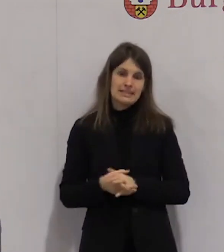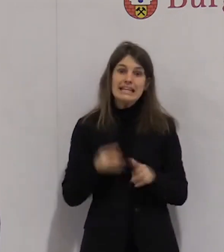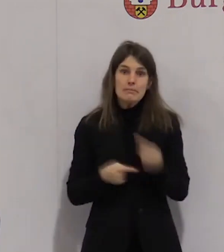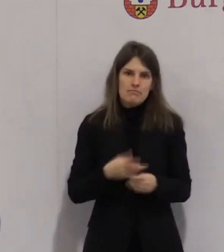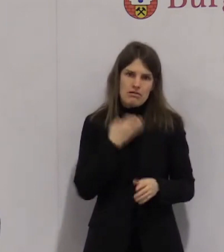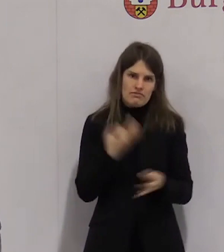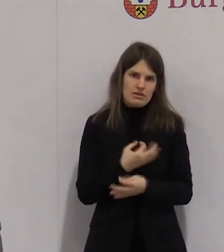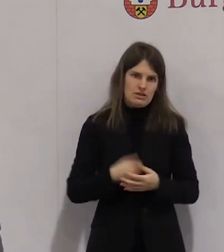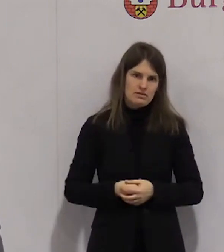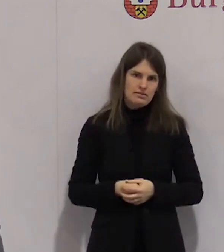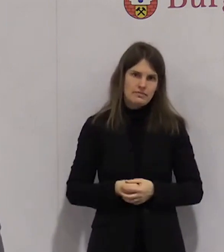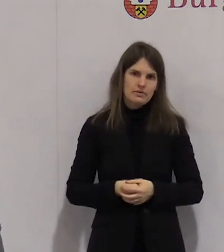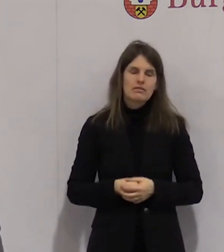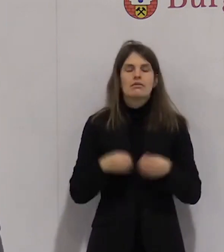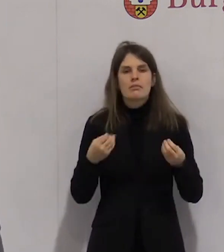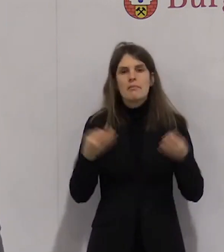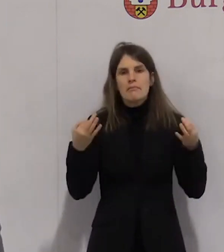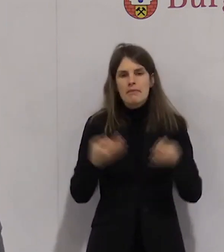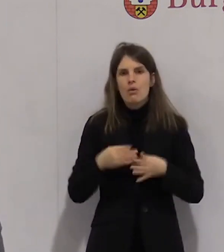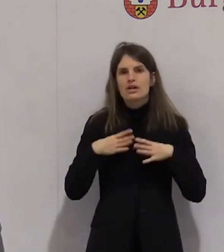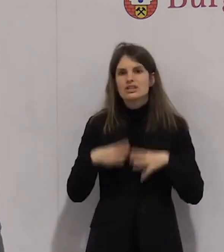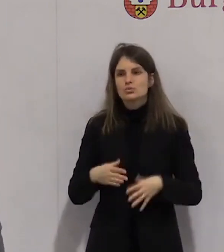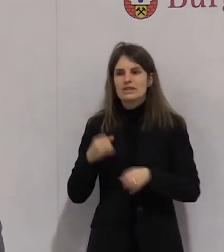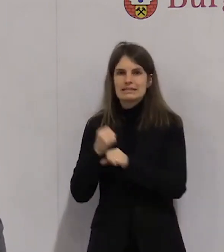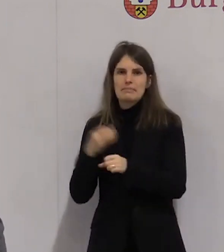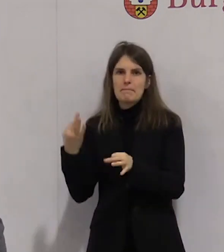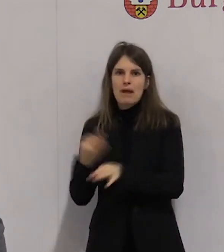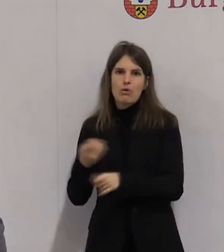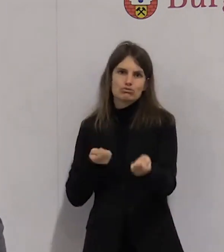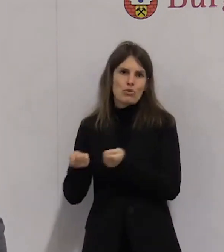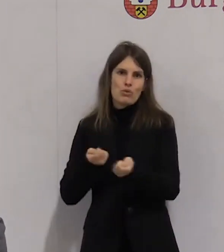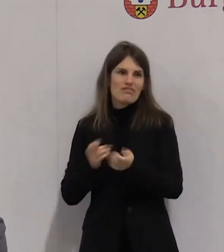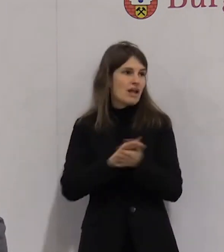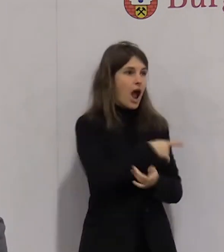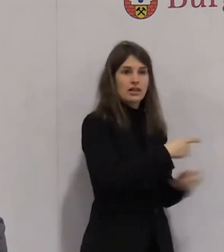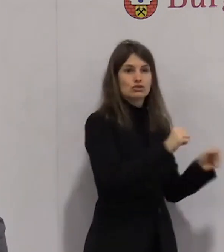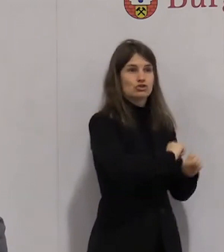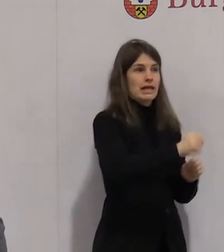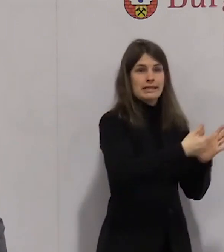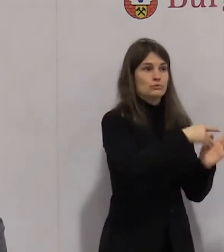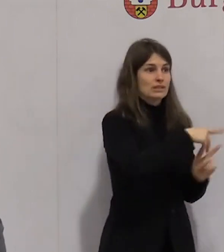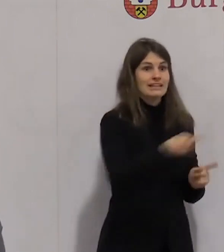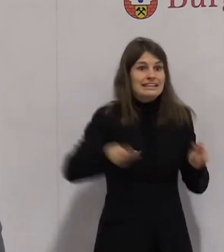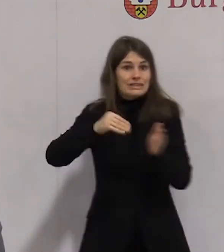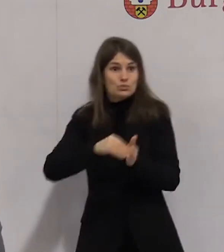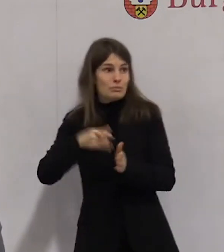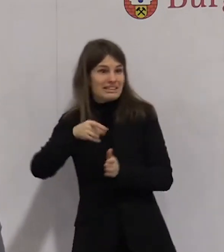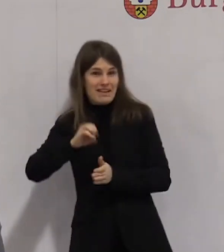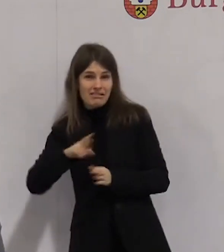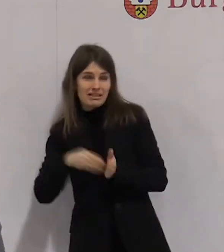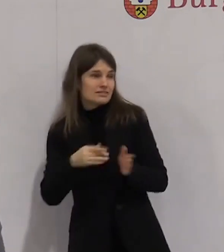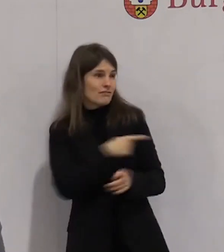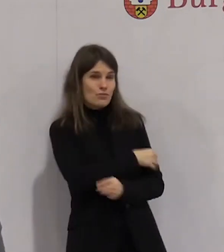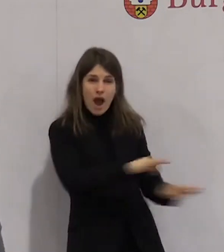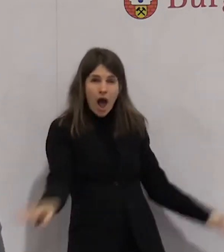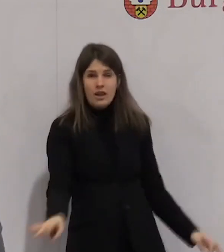pandemie lage vom gesundheitsamt noch erste wahl bleiben das heißt es ist ja mit einem immensen nochmal weiteren aufwand